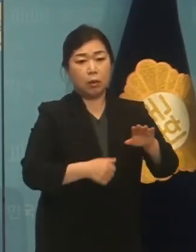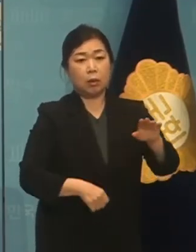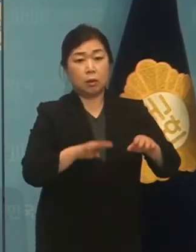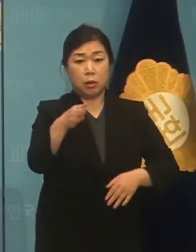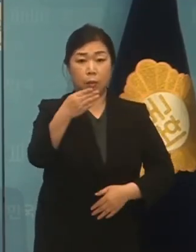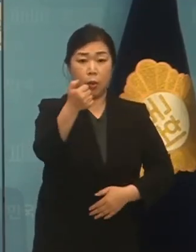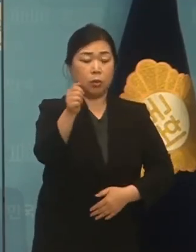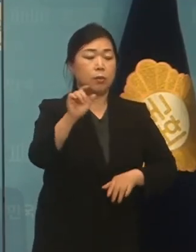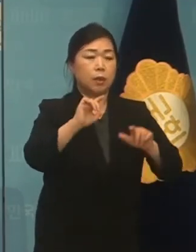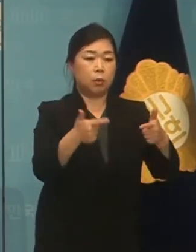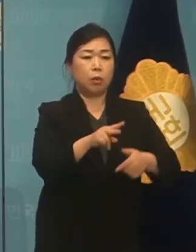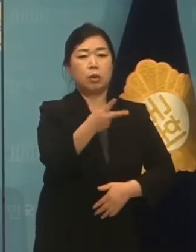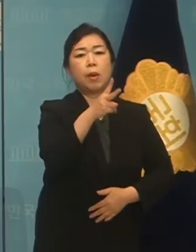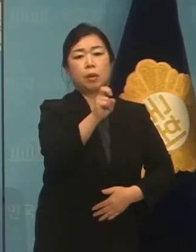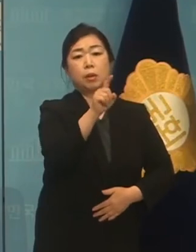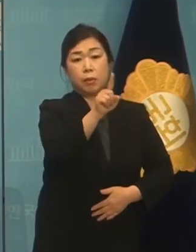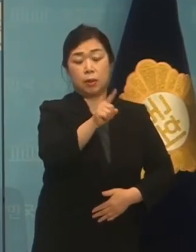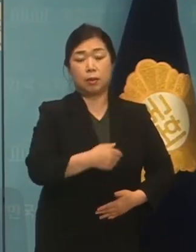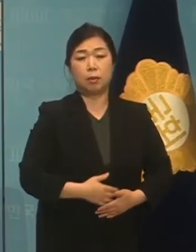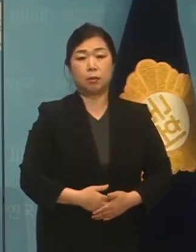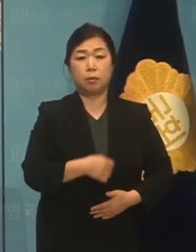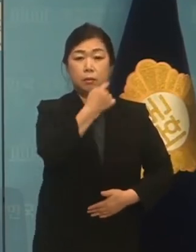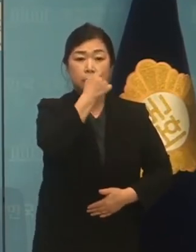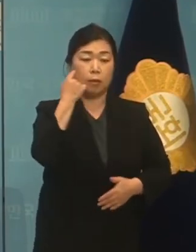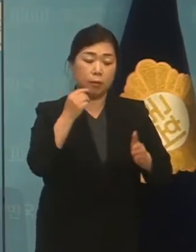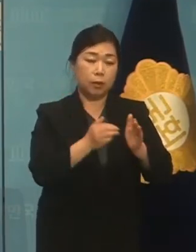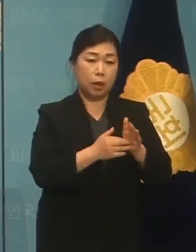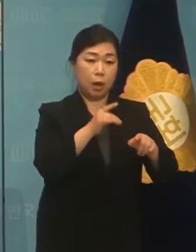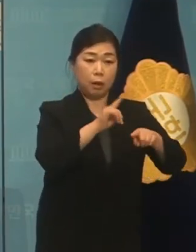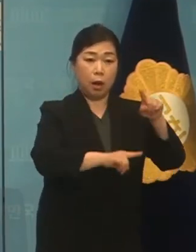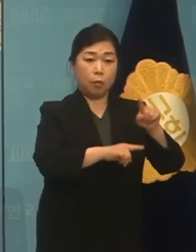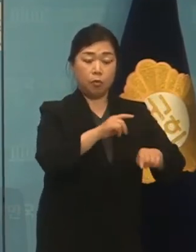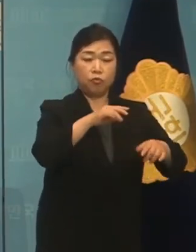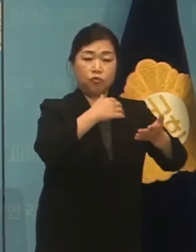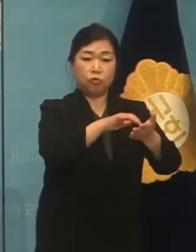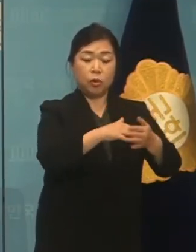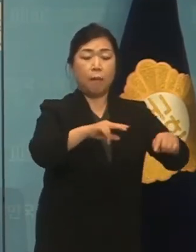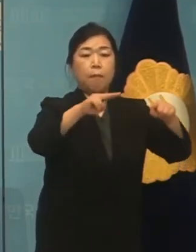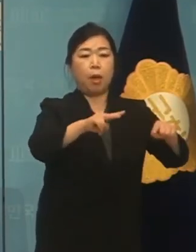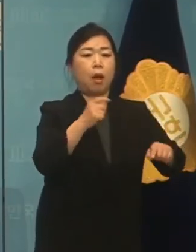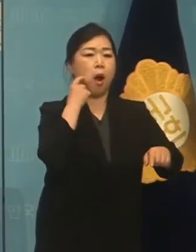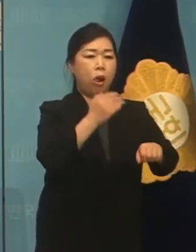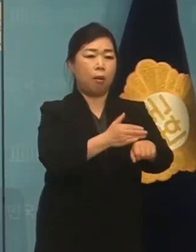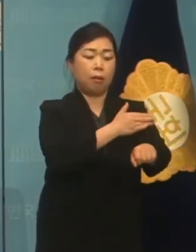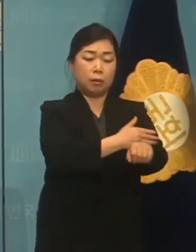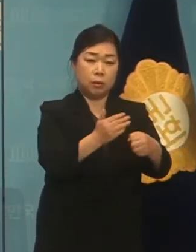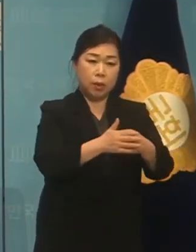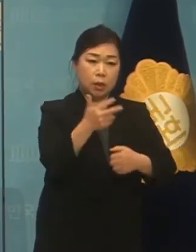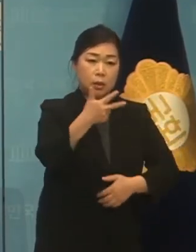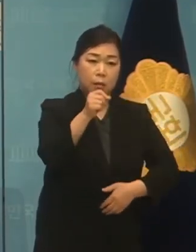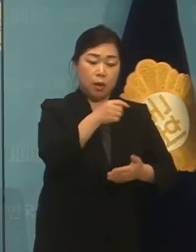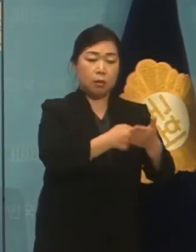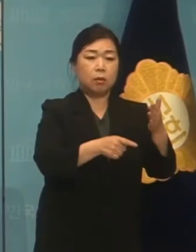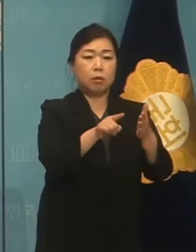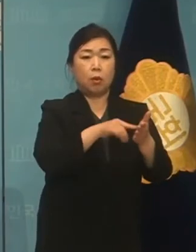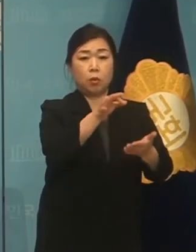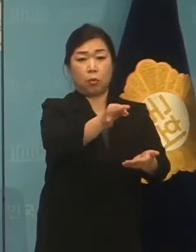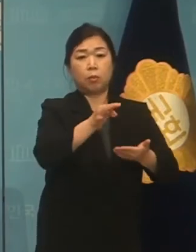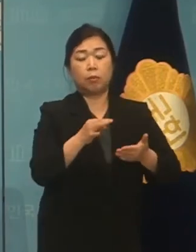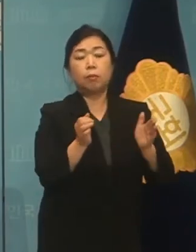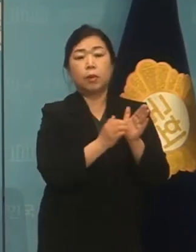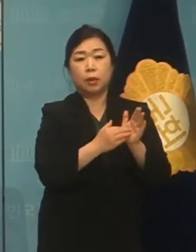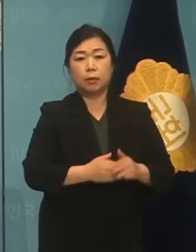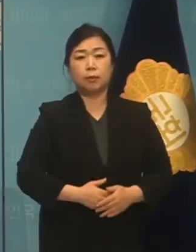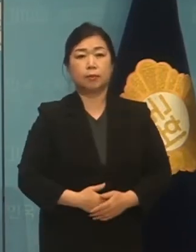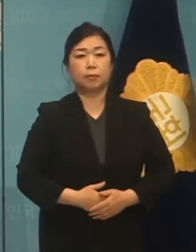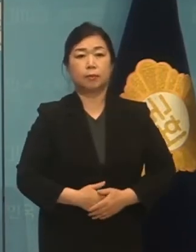221% 불과한 것이 확인되었습니다. 나무수를 배 이상 부풀려 약 7천만 원의 보상을 더 받아낸